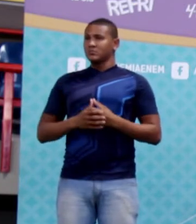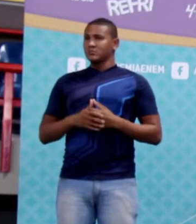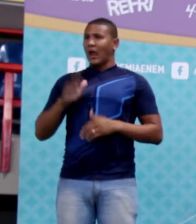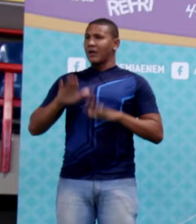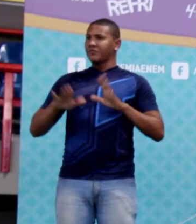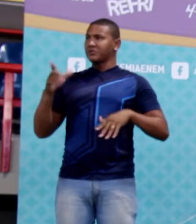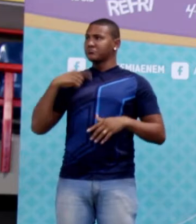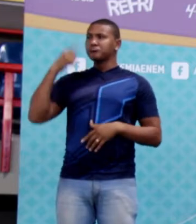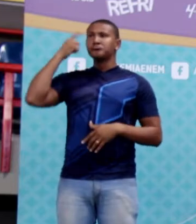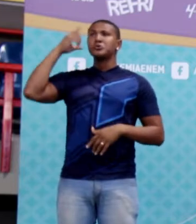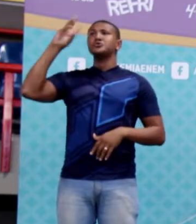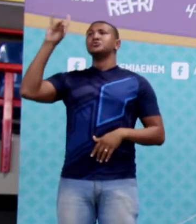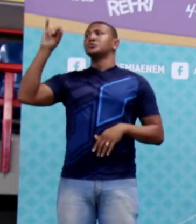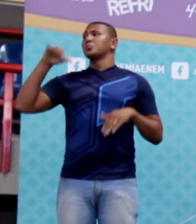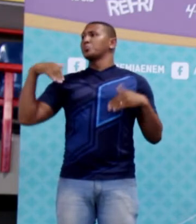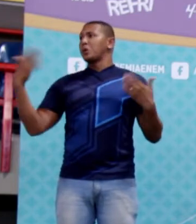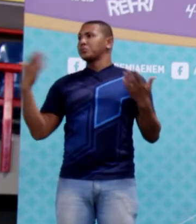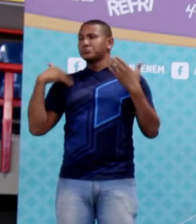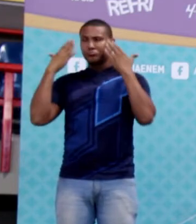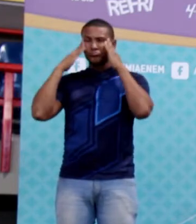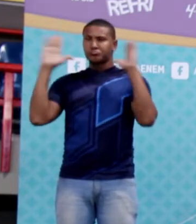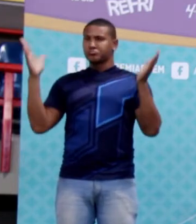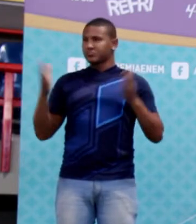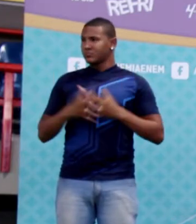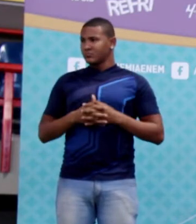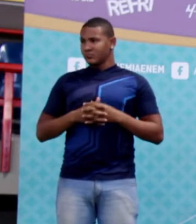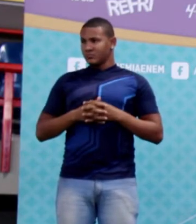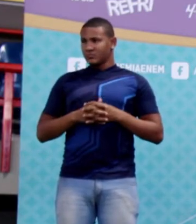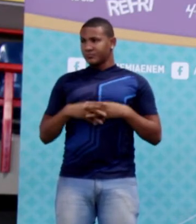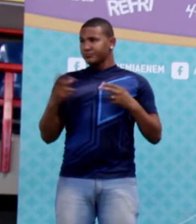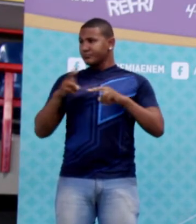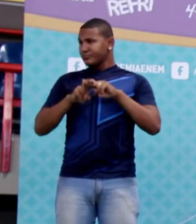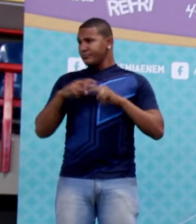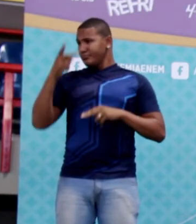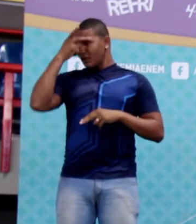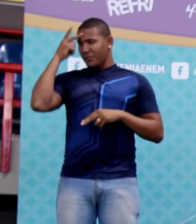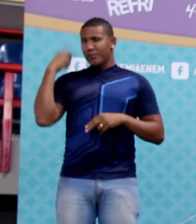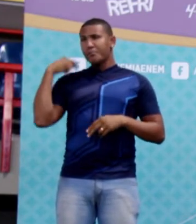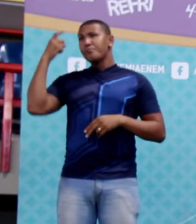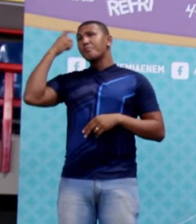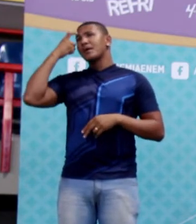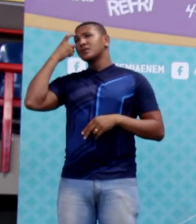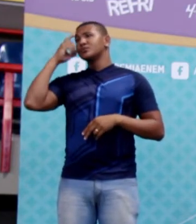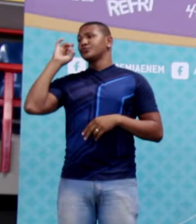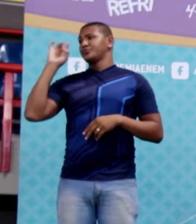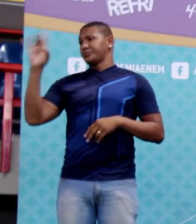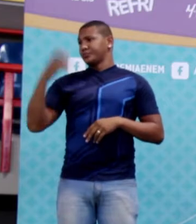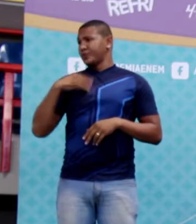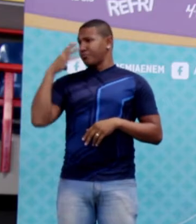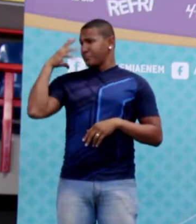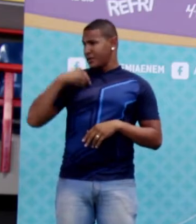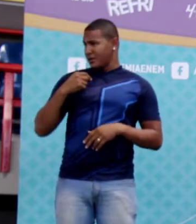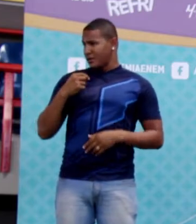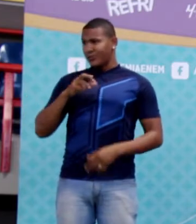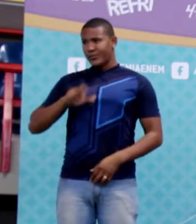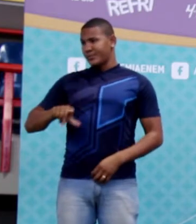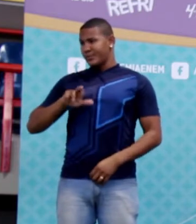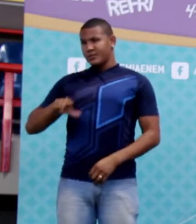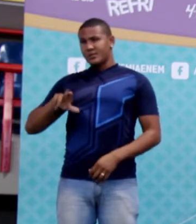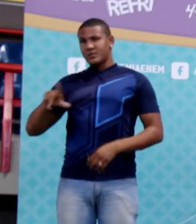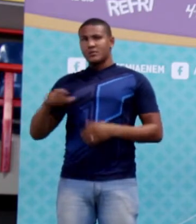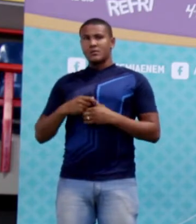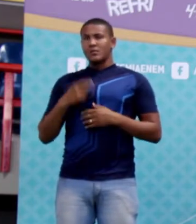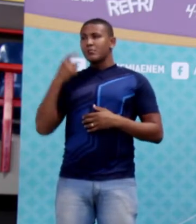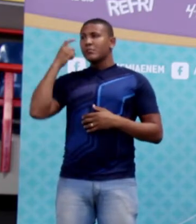passando. Então o pessoal já não está pensando só na beleza. A característica da nossa época vai ser o quê? Vai